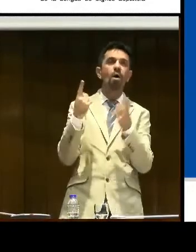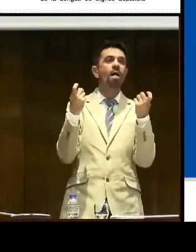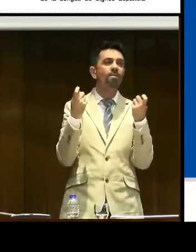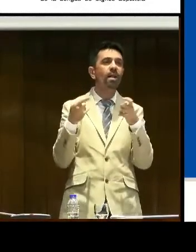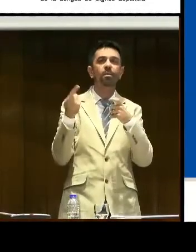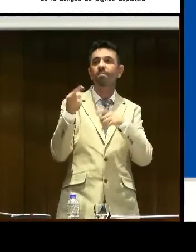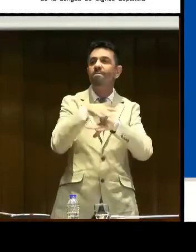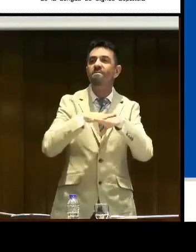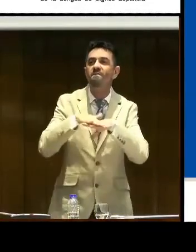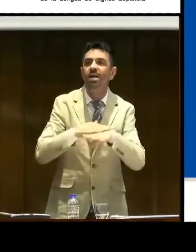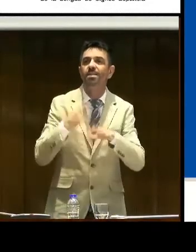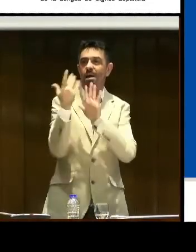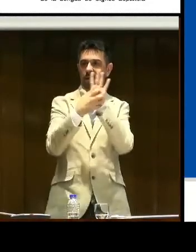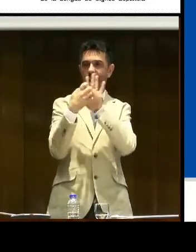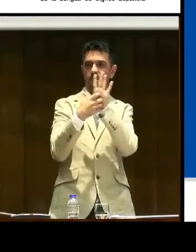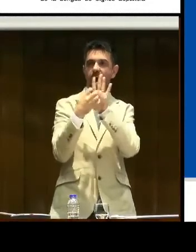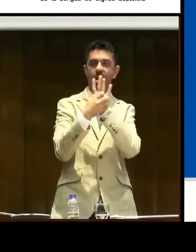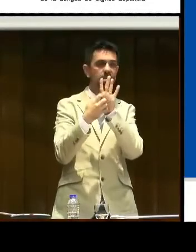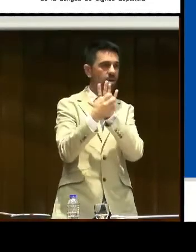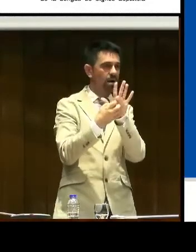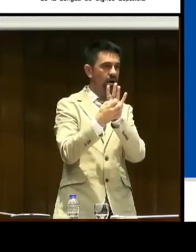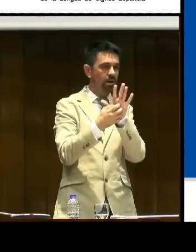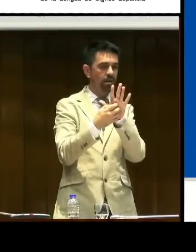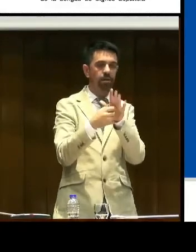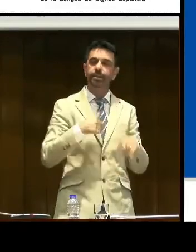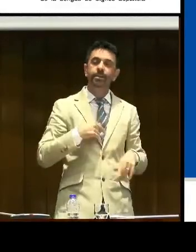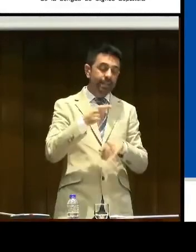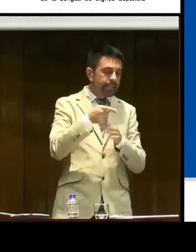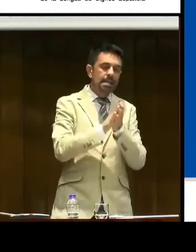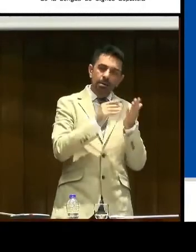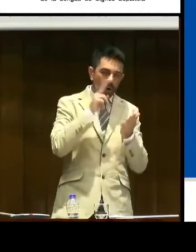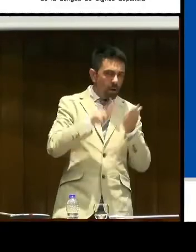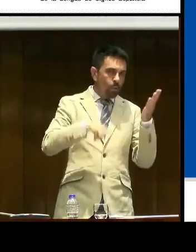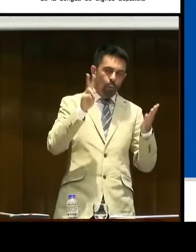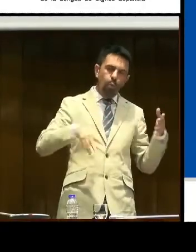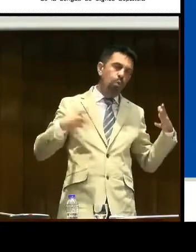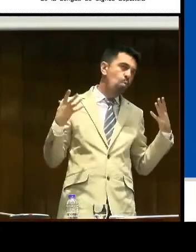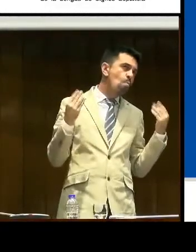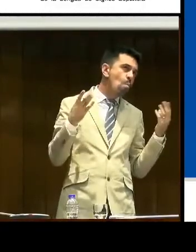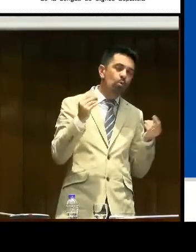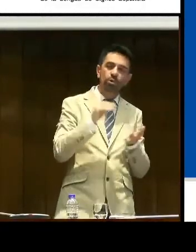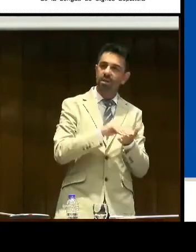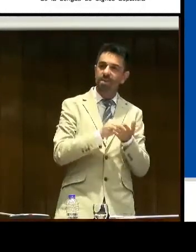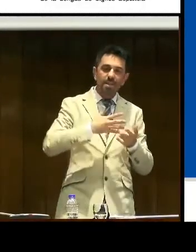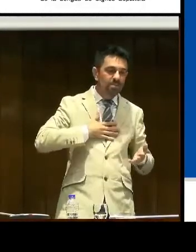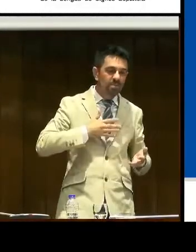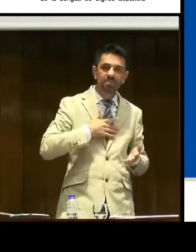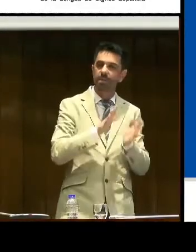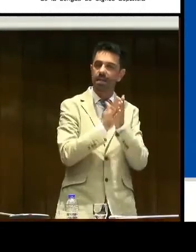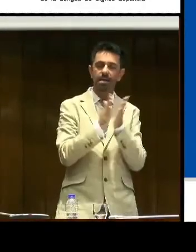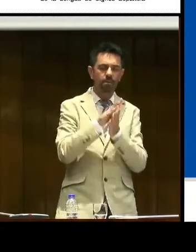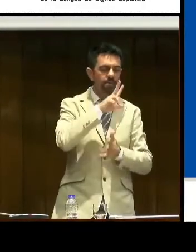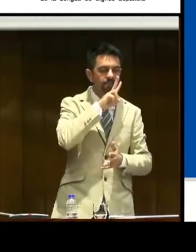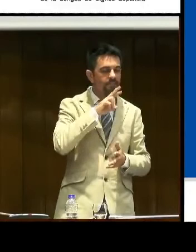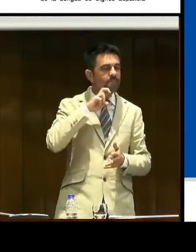No se imaginan ustedes la cantidad de veces que he leído esta edición, lo útil que resulta para